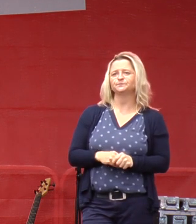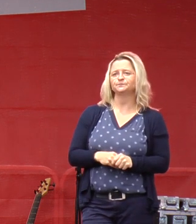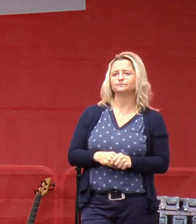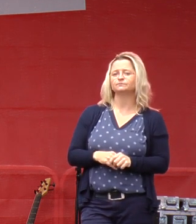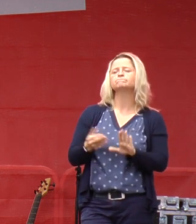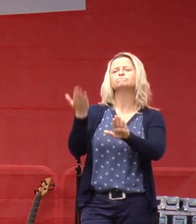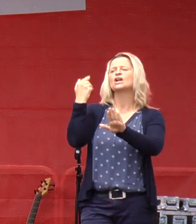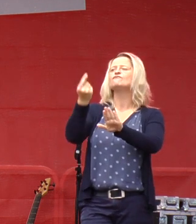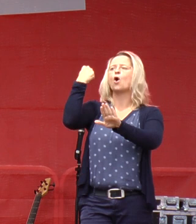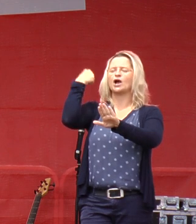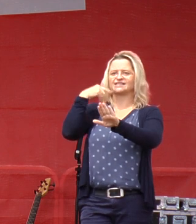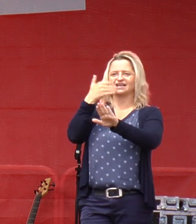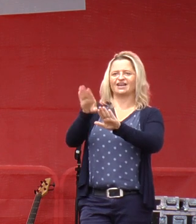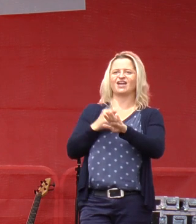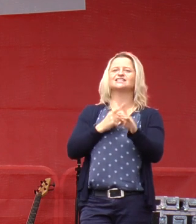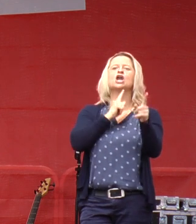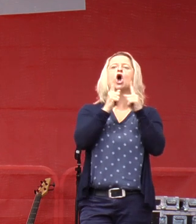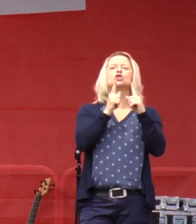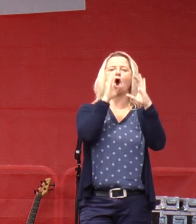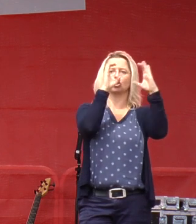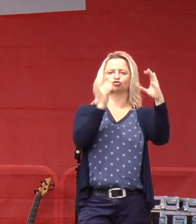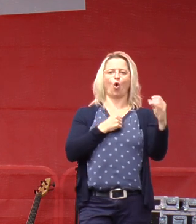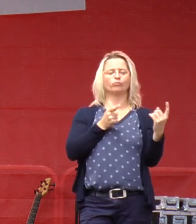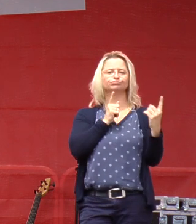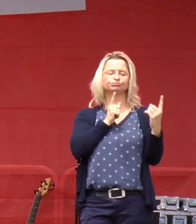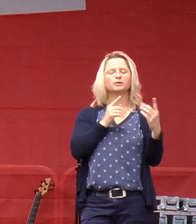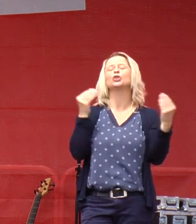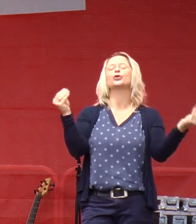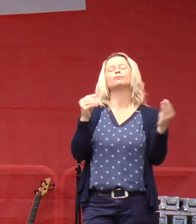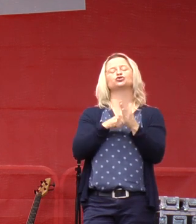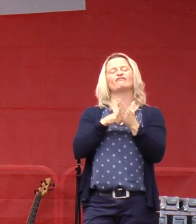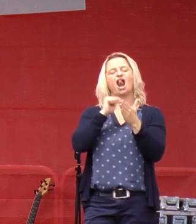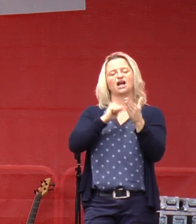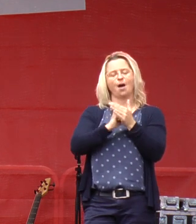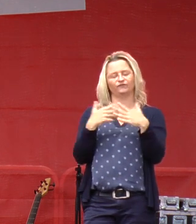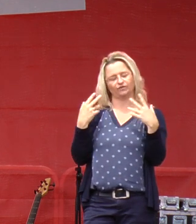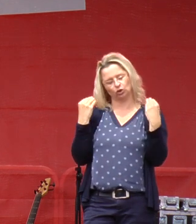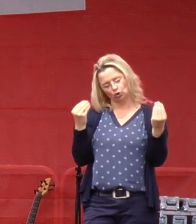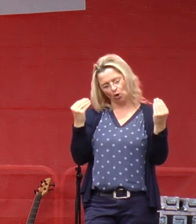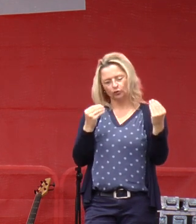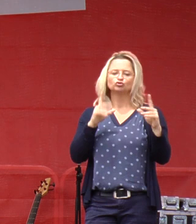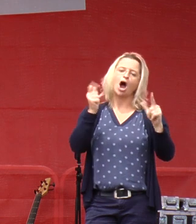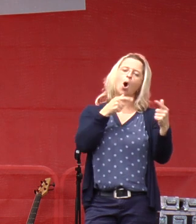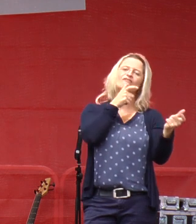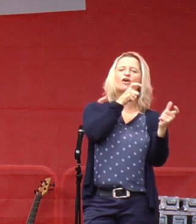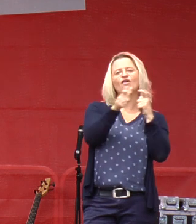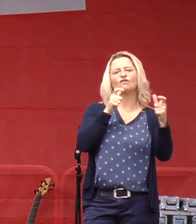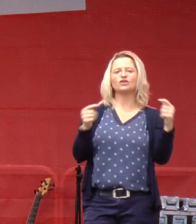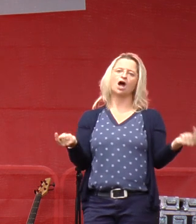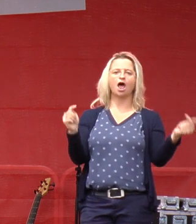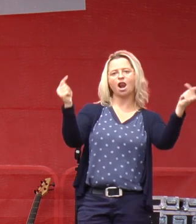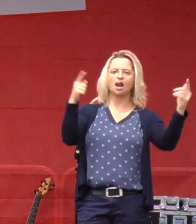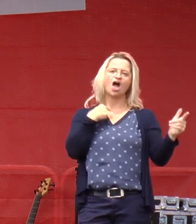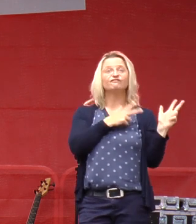Ich war vorgestern in einer Talkshow und da passierte das, was im Wahlkampf immer passiert. Die Parteien überboten sich in